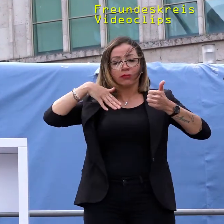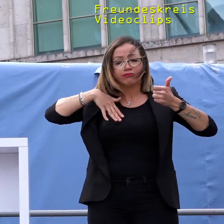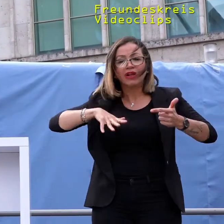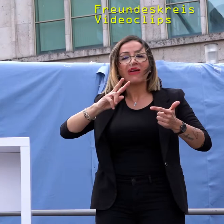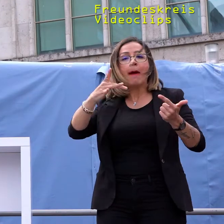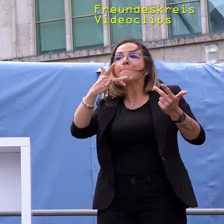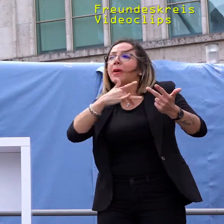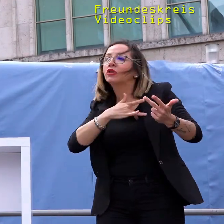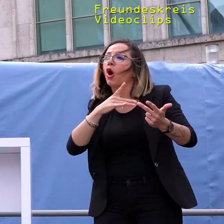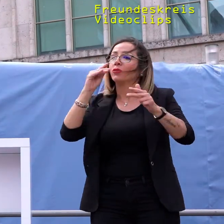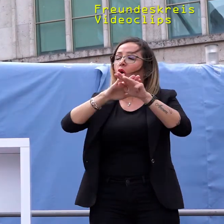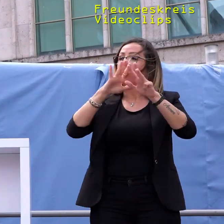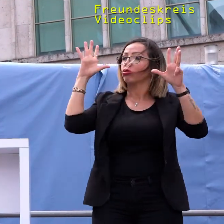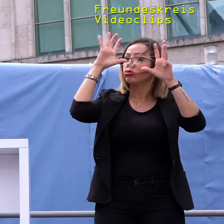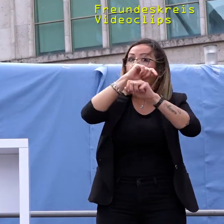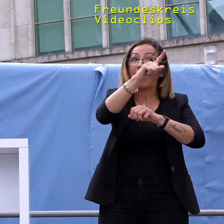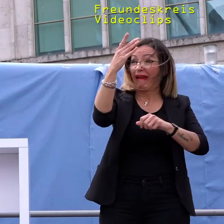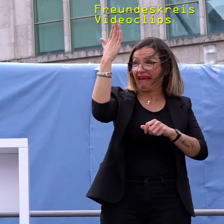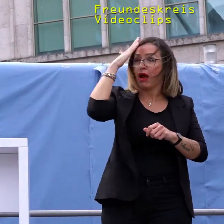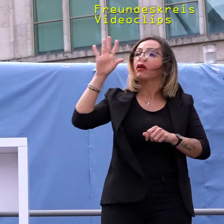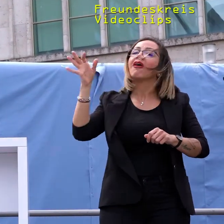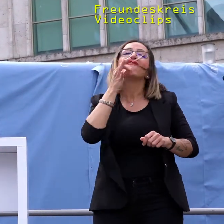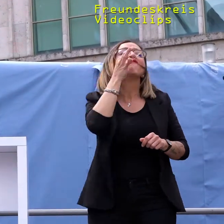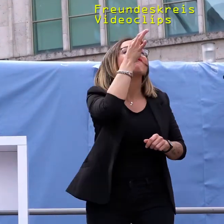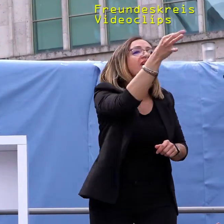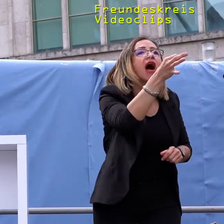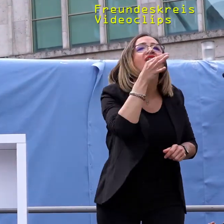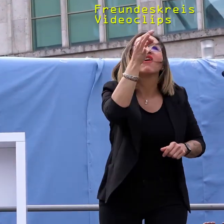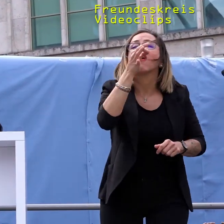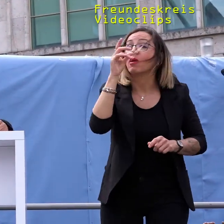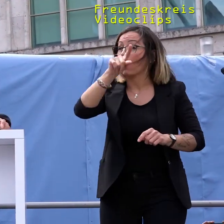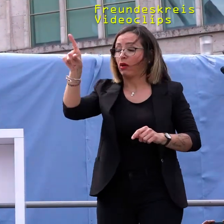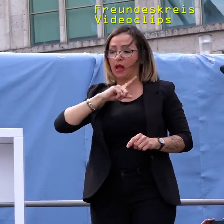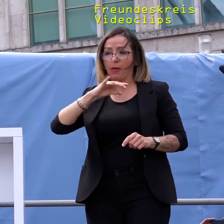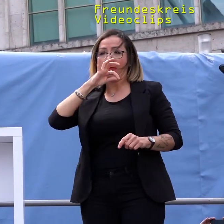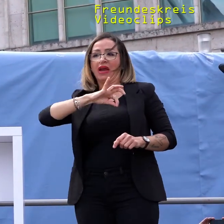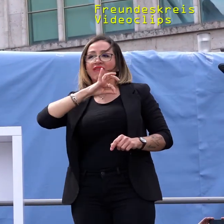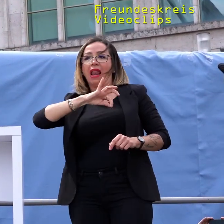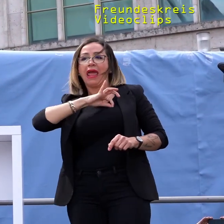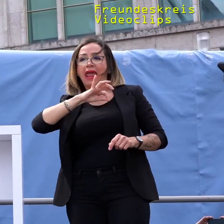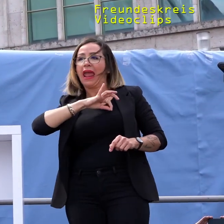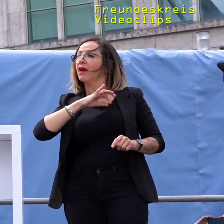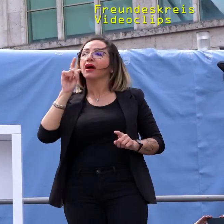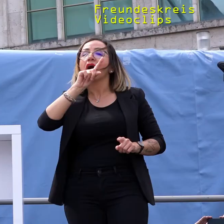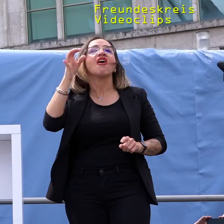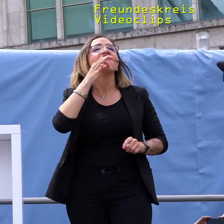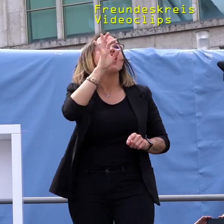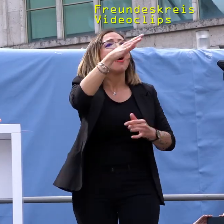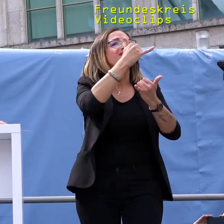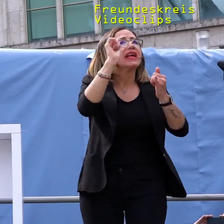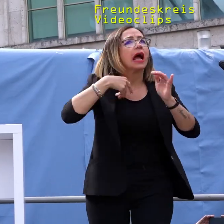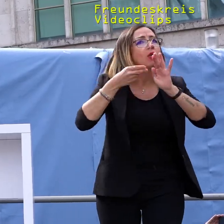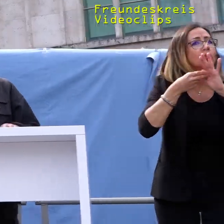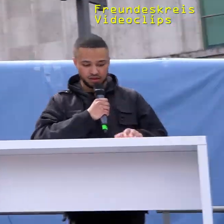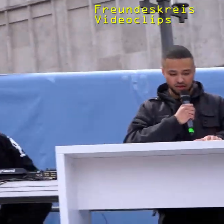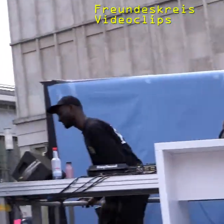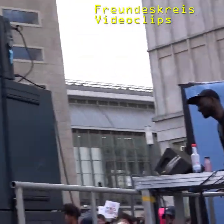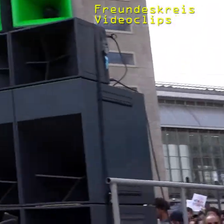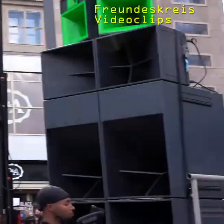sie nach konkreten Möglichkeiten, sie zu unterstützen und helft ihnen dabei, ihre Stimmen hörbar zu machen.